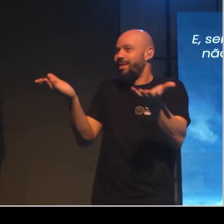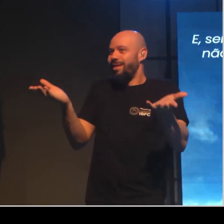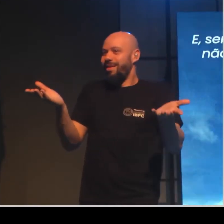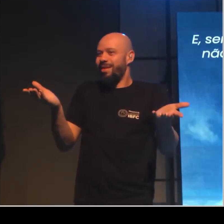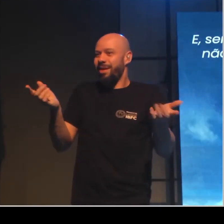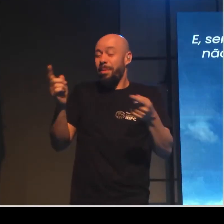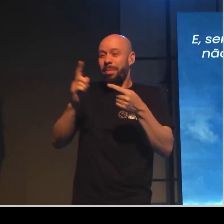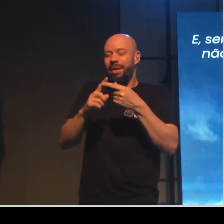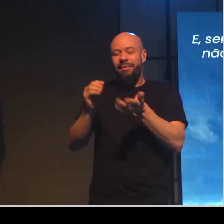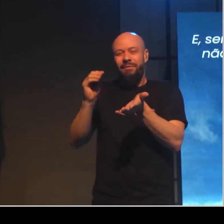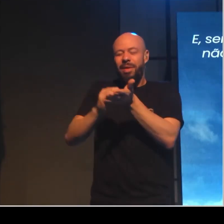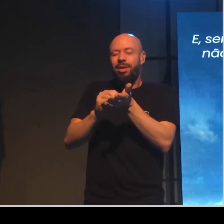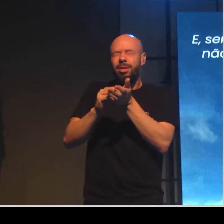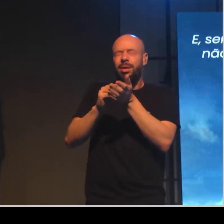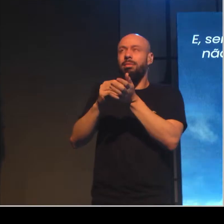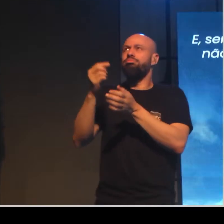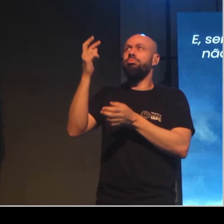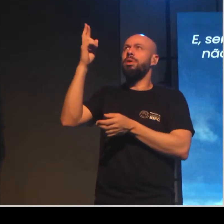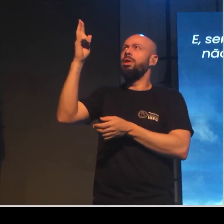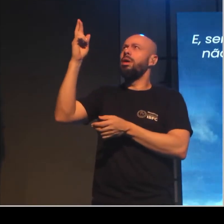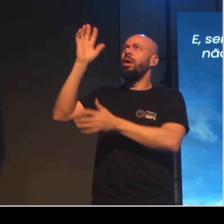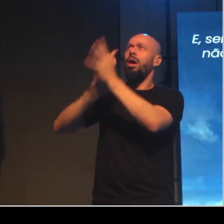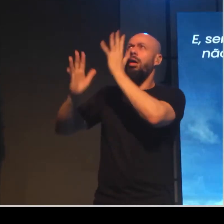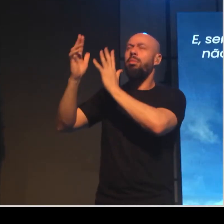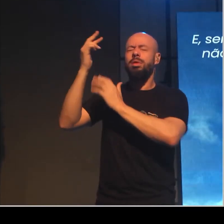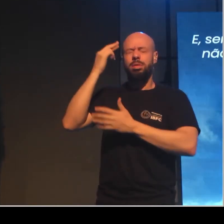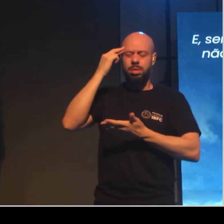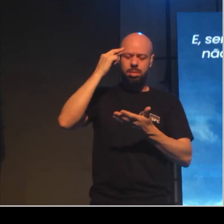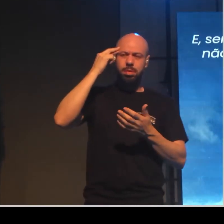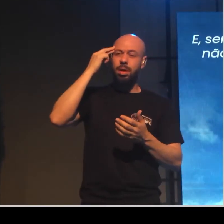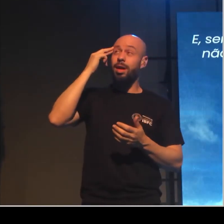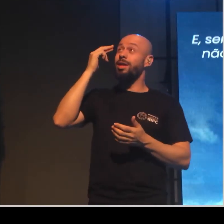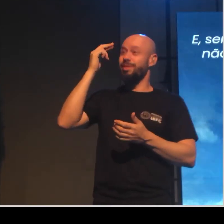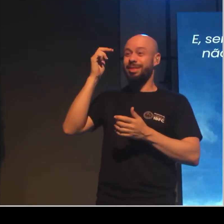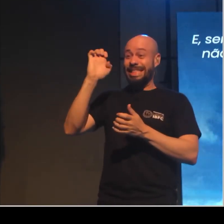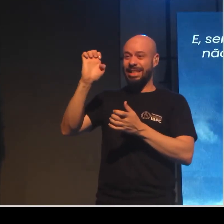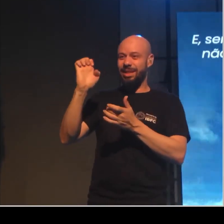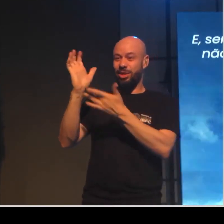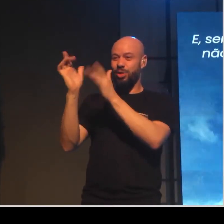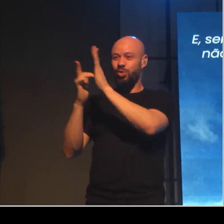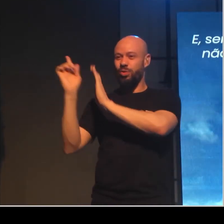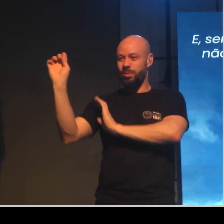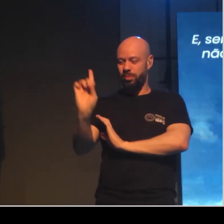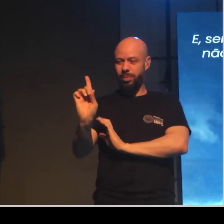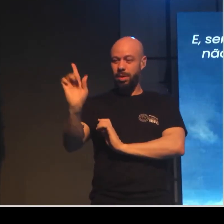reflete, medita no que Jesus falou. Você nunca curte nada que Jesus falou.